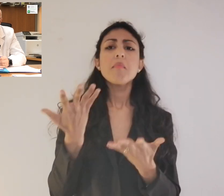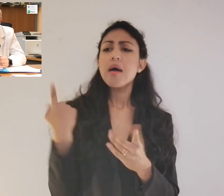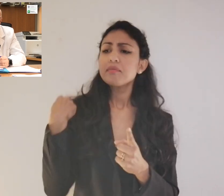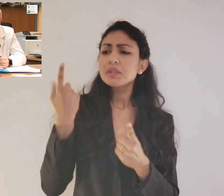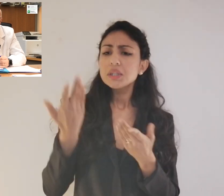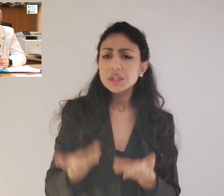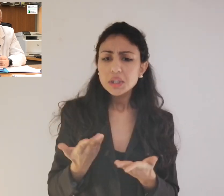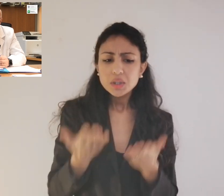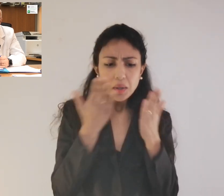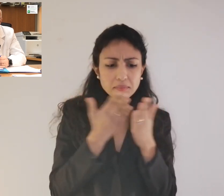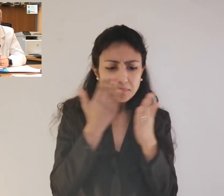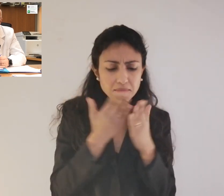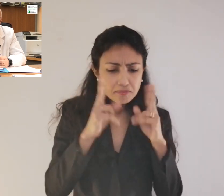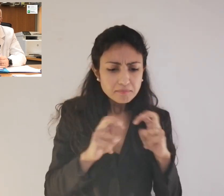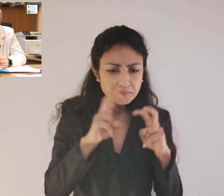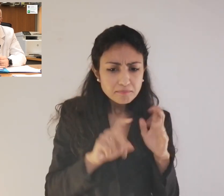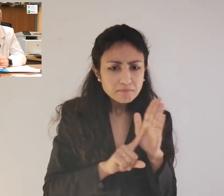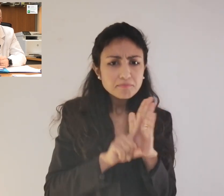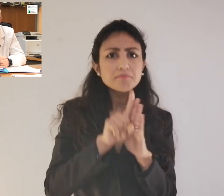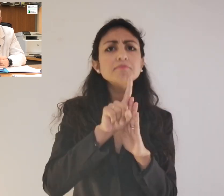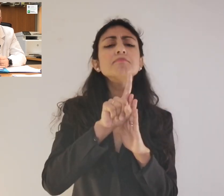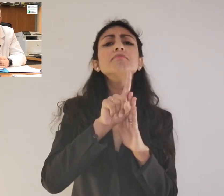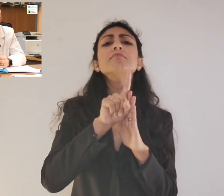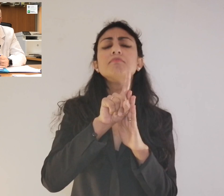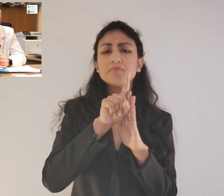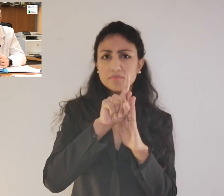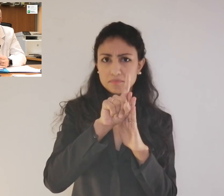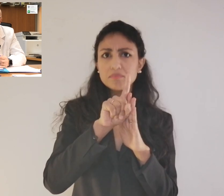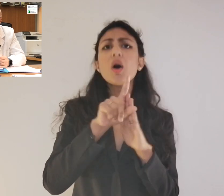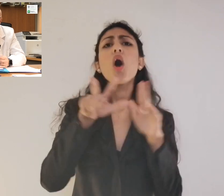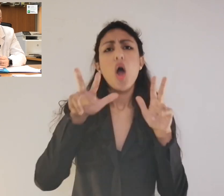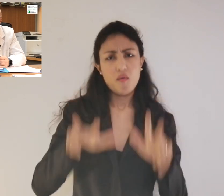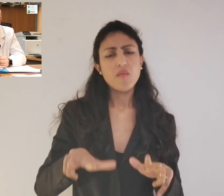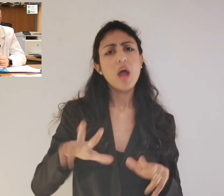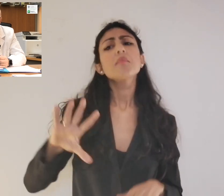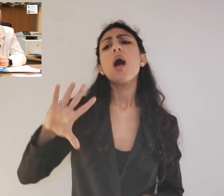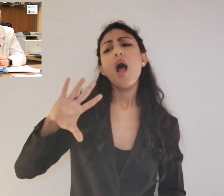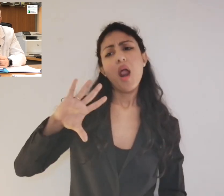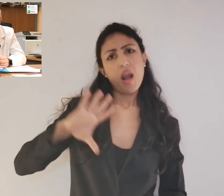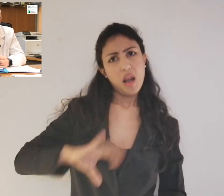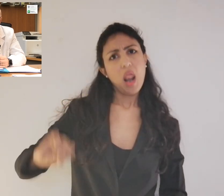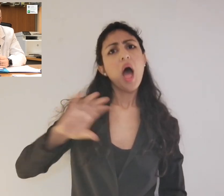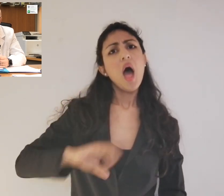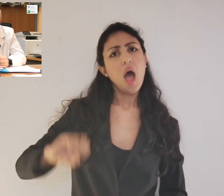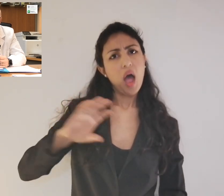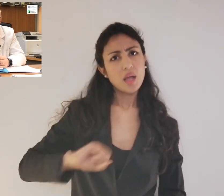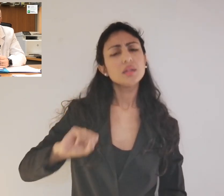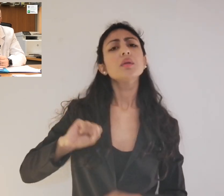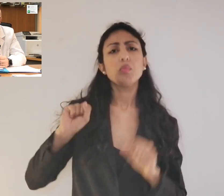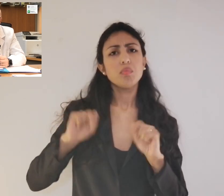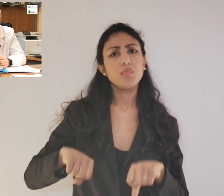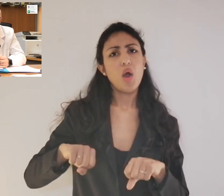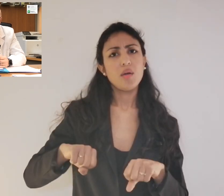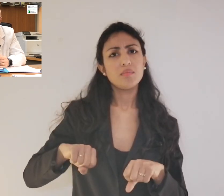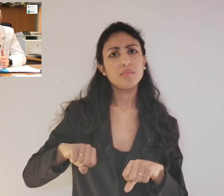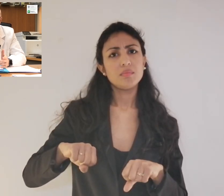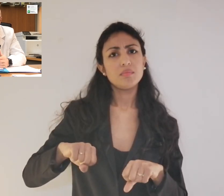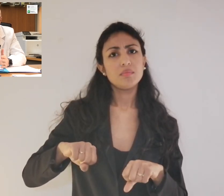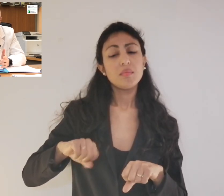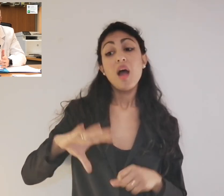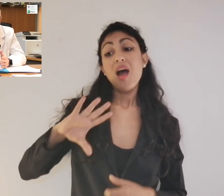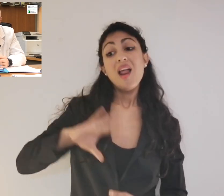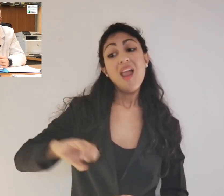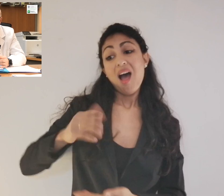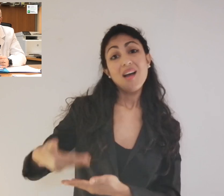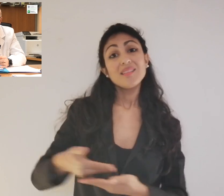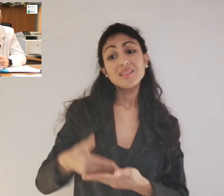non essendoci il rischio della trasmissione con il latte materno, analogamente a quanto avviene per